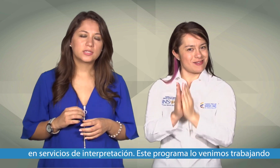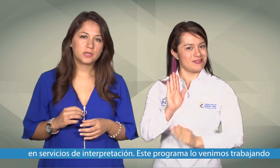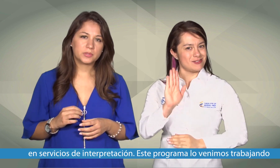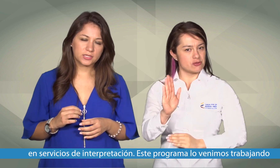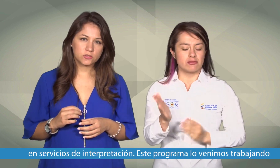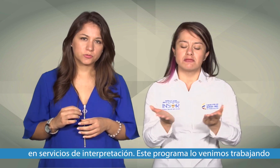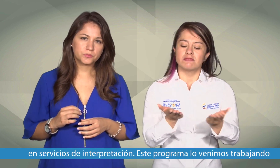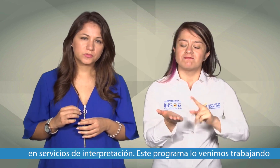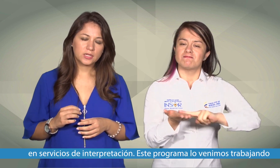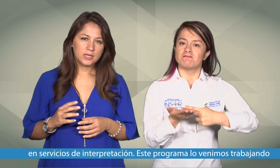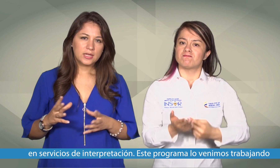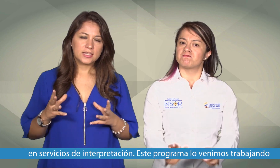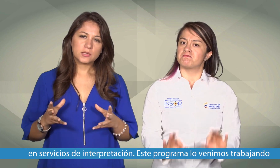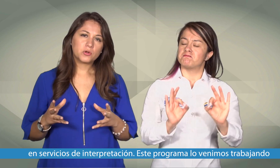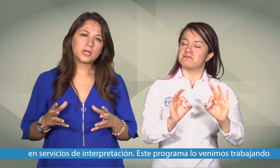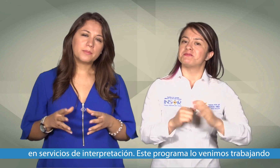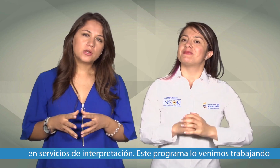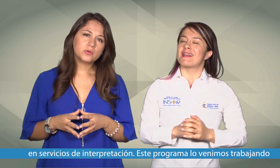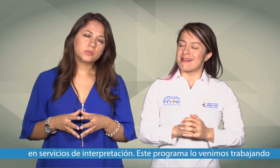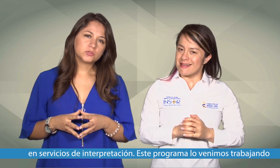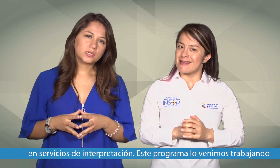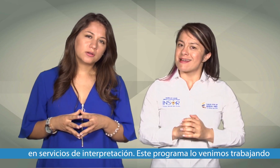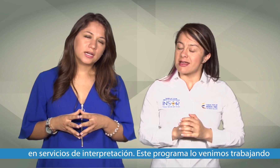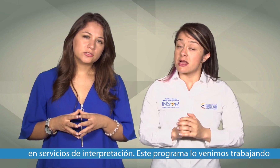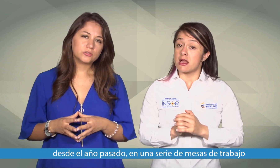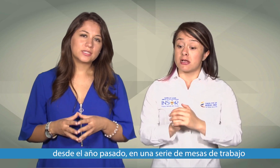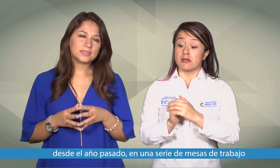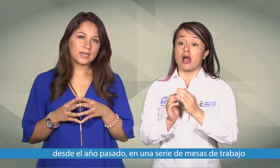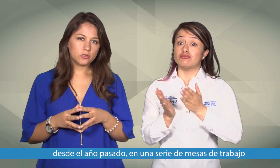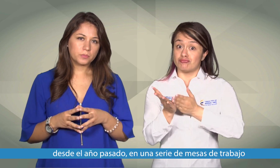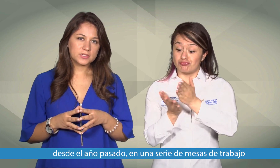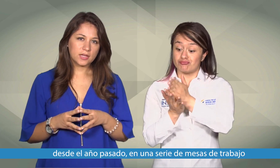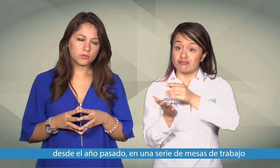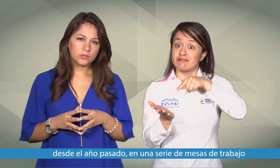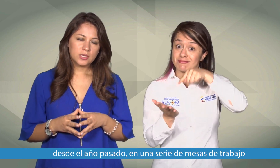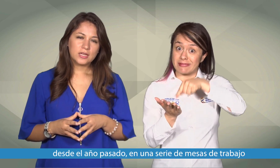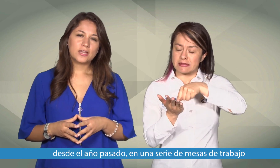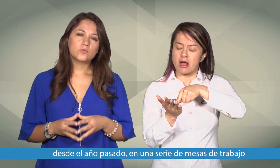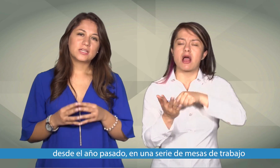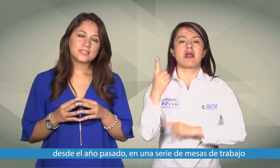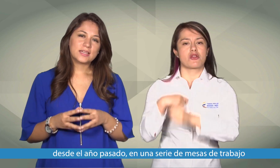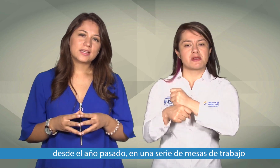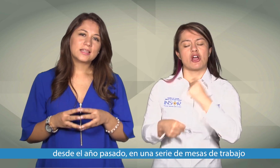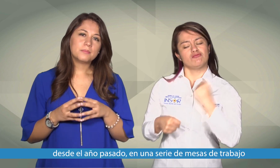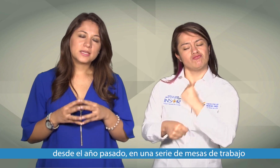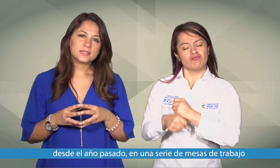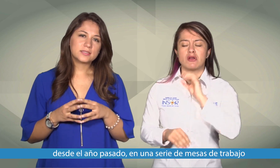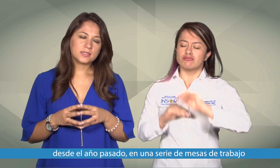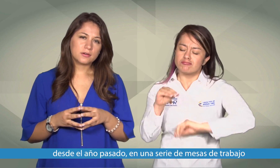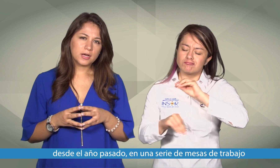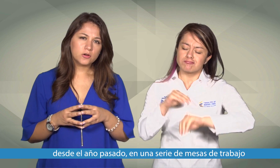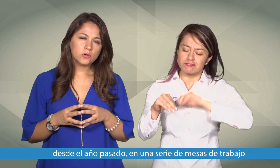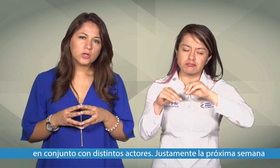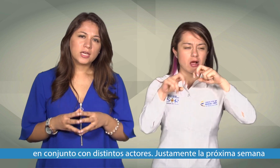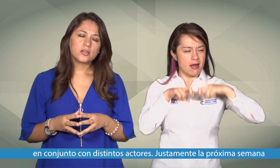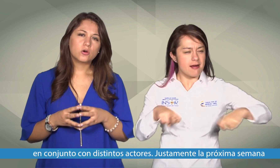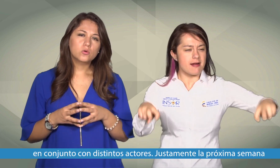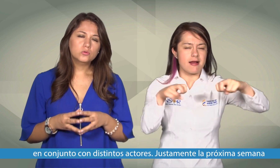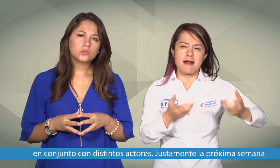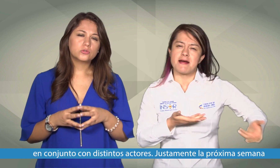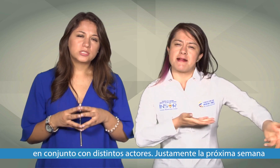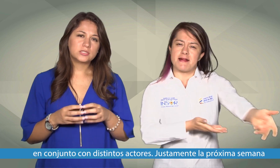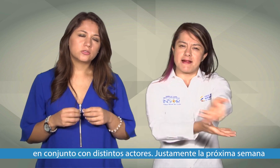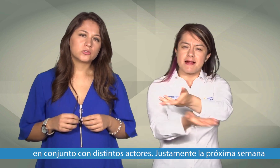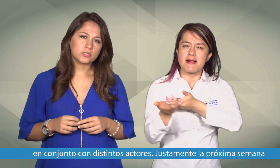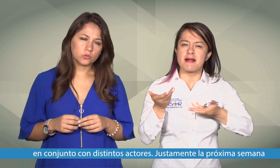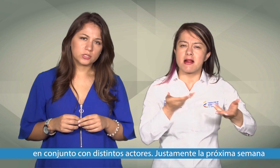Servicios de Interpretación. Este programa lo venimos trabajando desde el año pasado en una serie de mesas de trabajo en